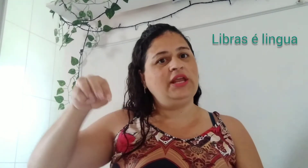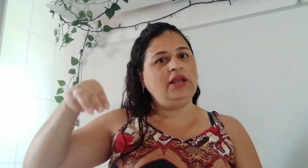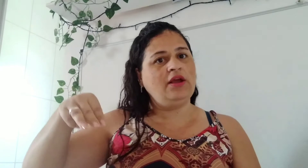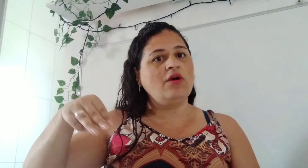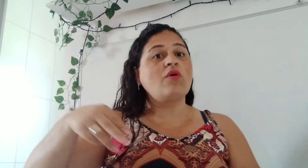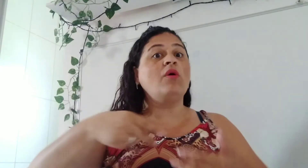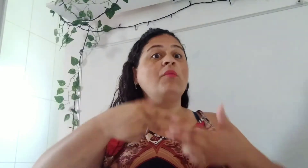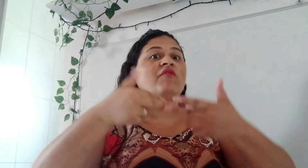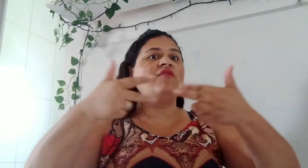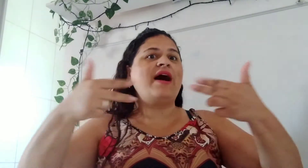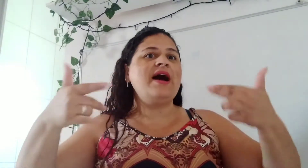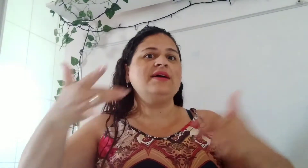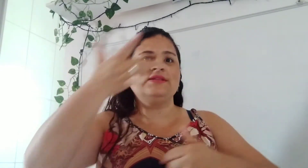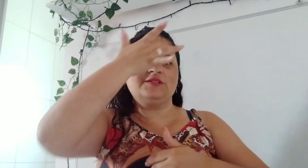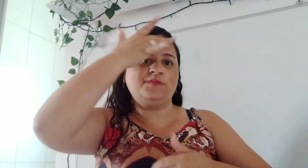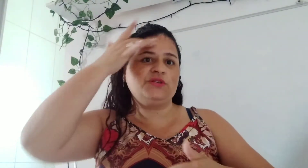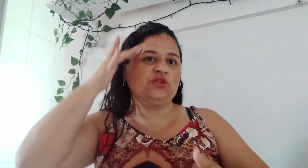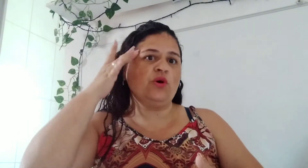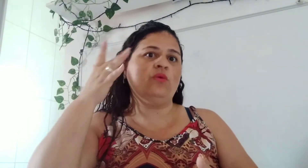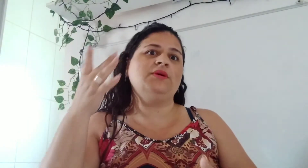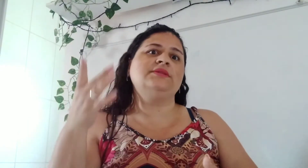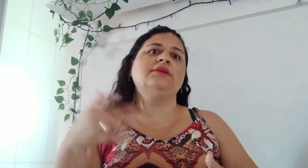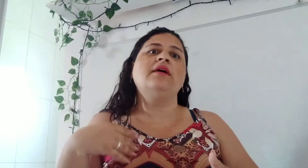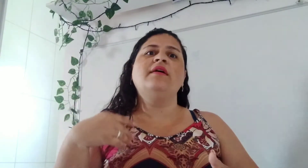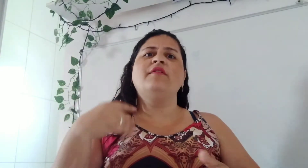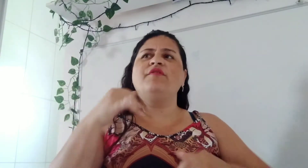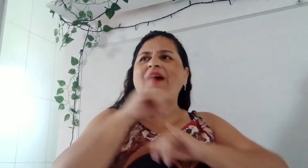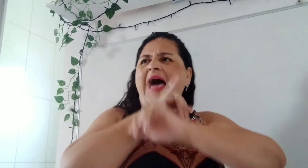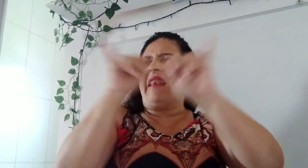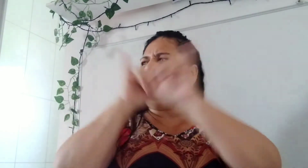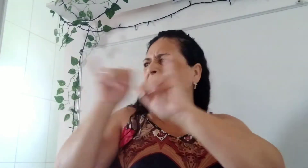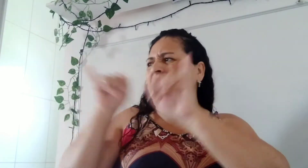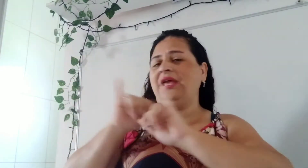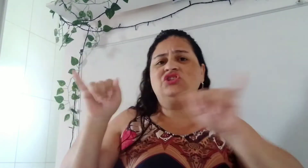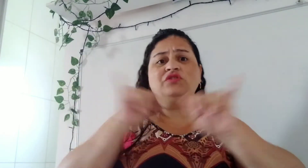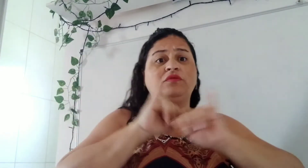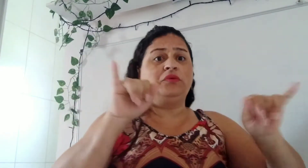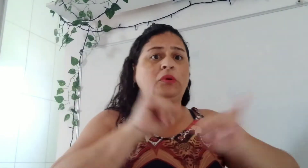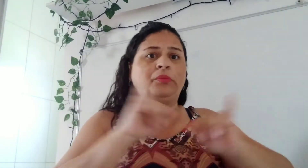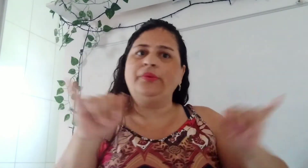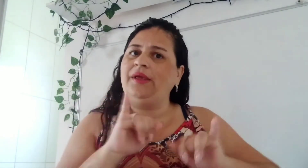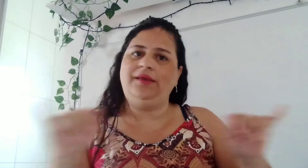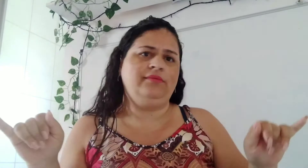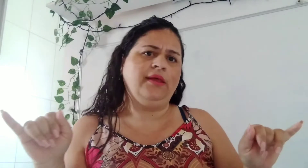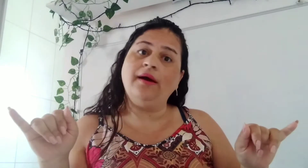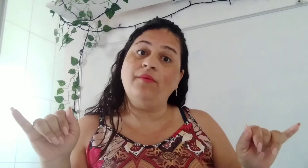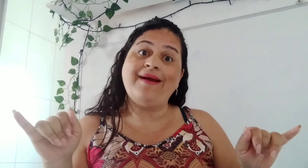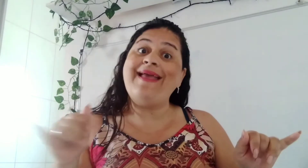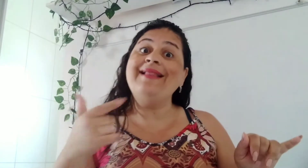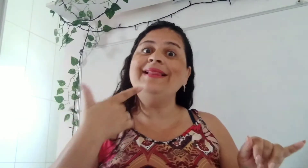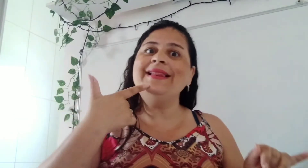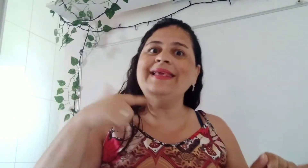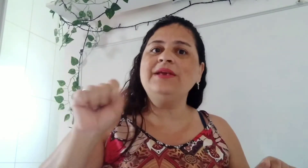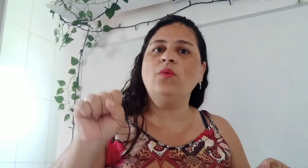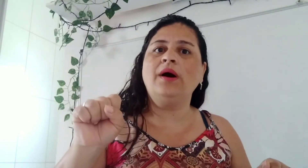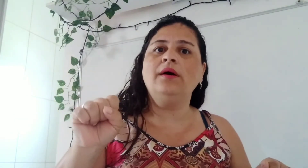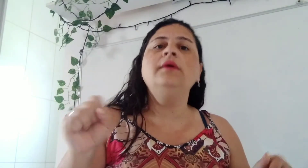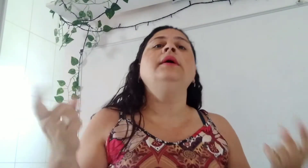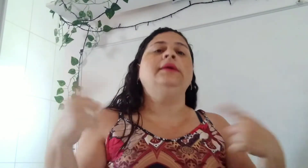linguagem, como várias pessoas falam por aí, divulgam por aí. Não, é língua.